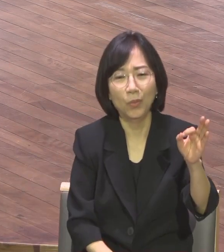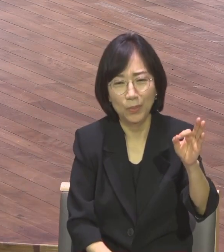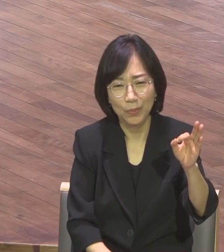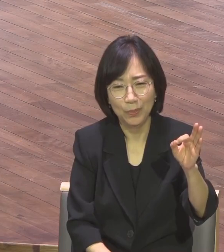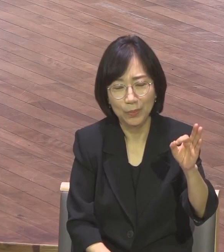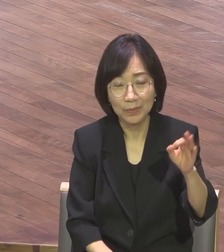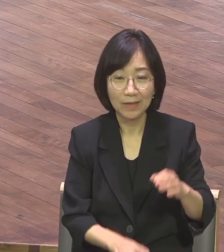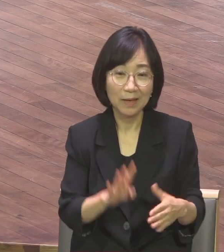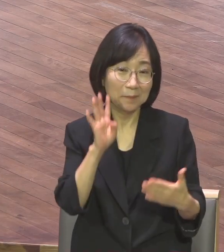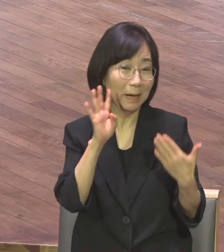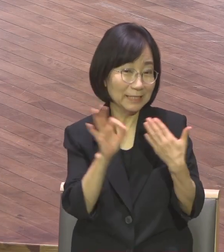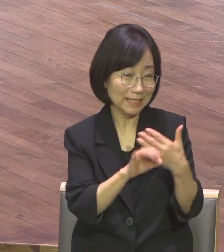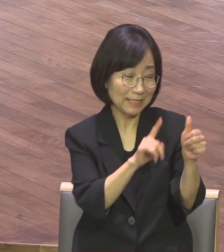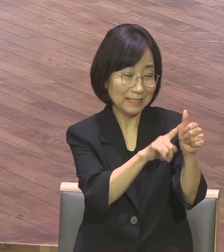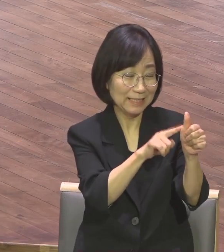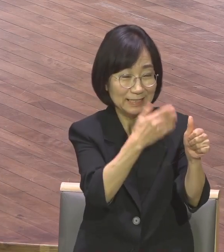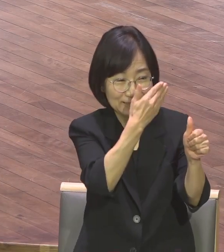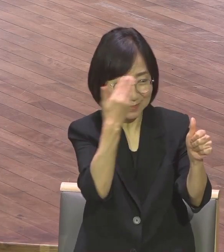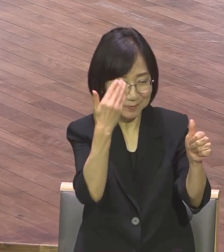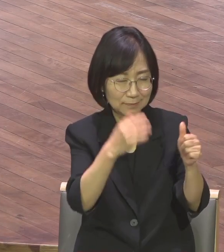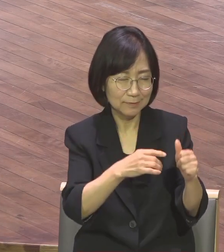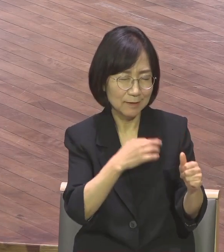친구가 살아봤자 100년이지